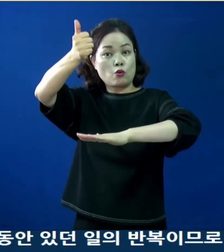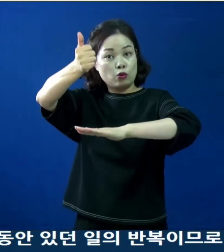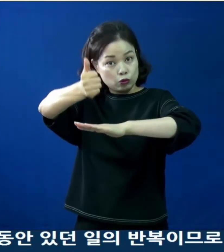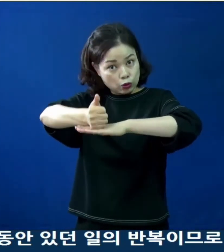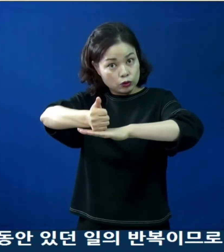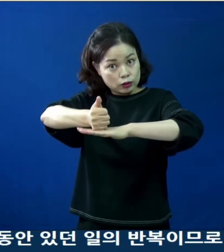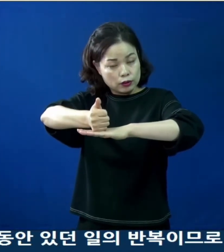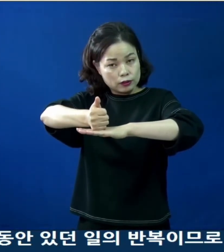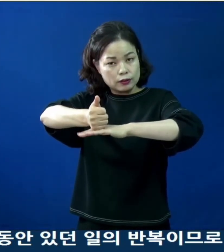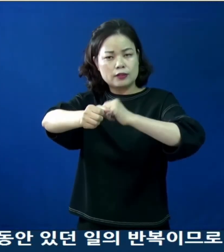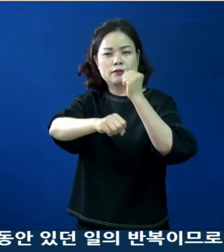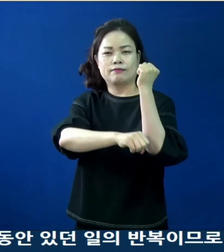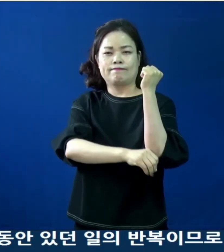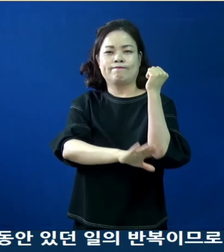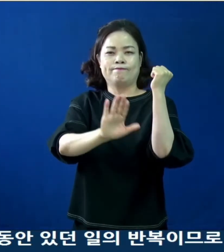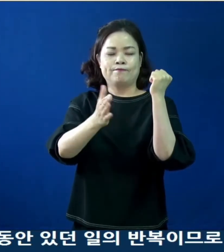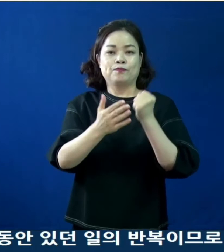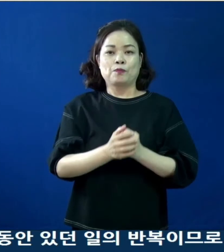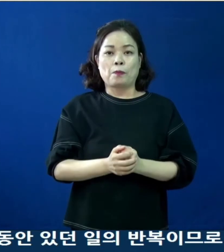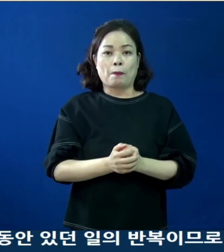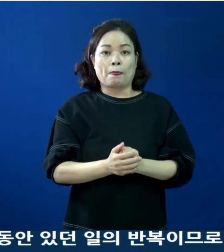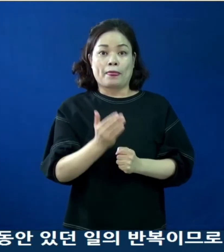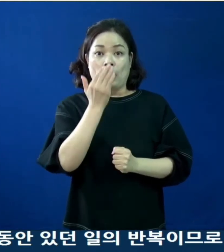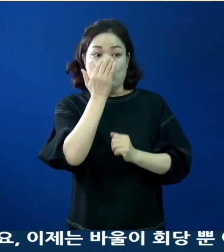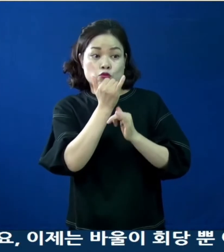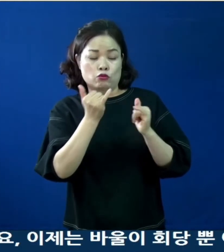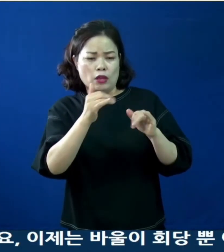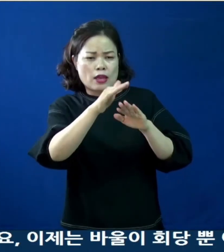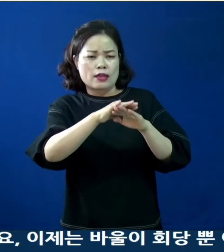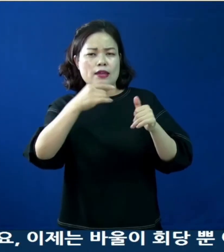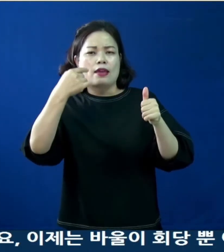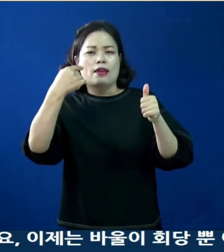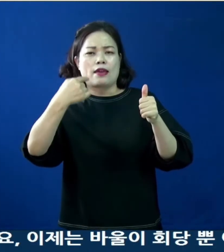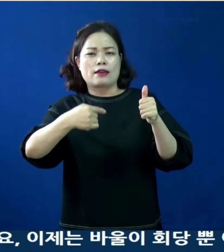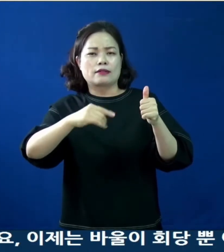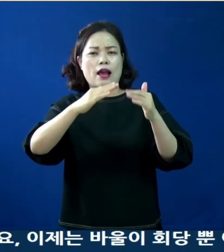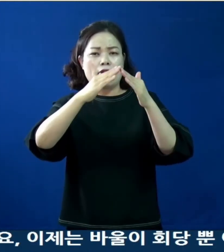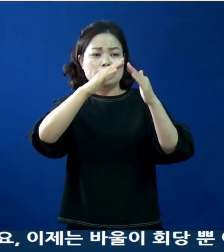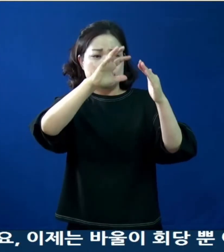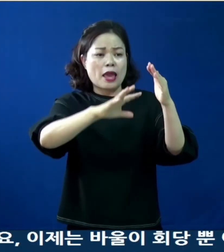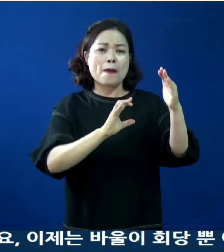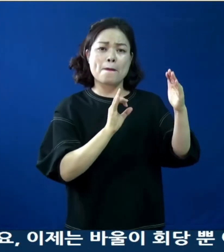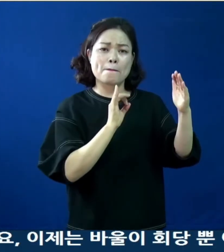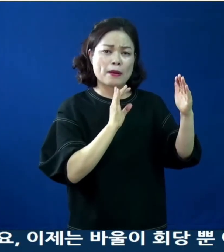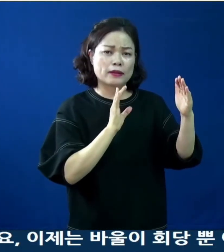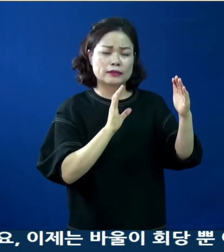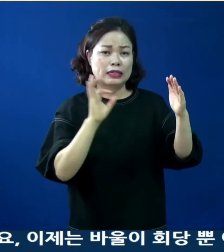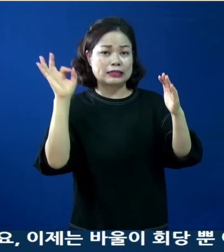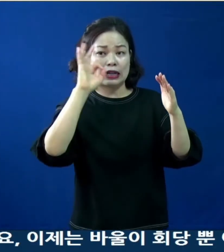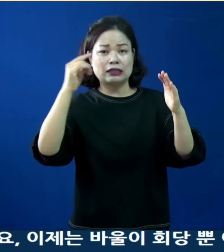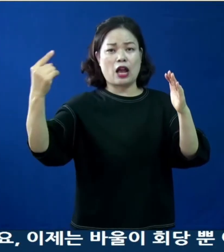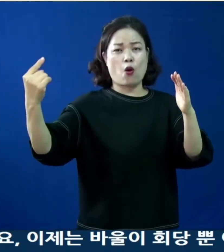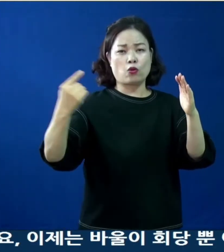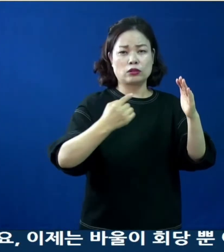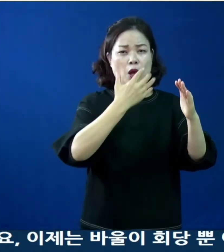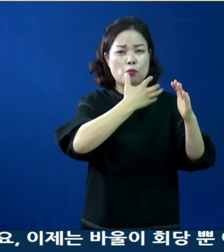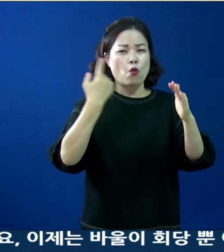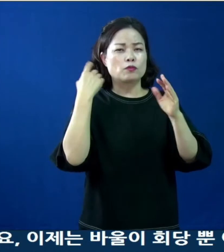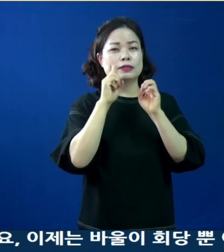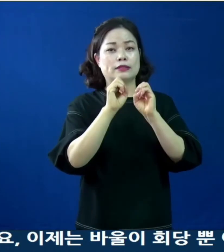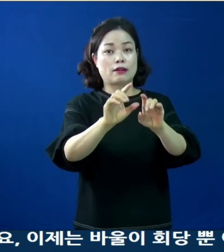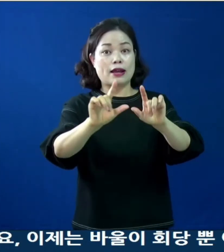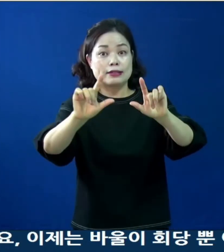있었던 기반이 되는 겁니다. 유대인 회당에만 머물지 아니하고 회당으로 찾아오는 사람에게만 복음을 전하는 게